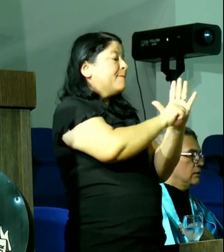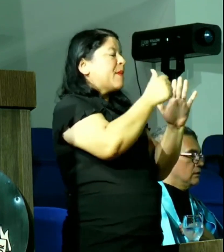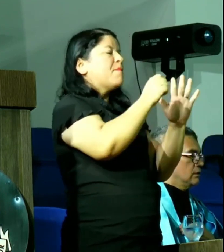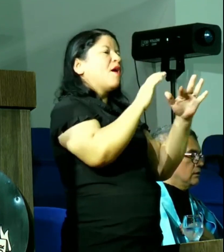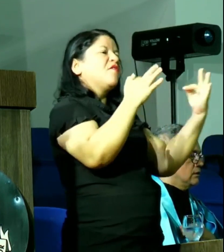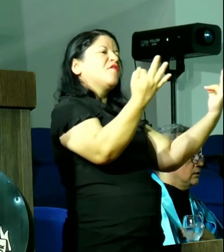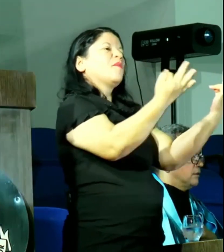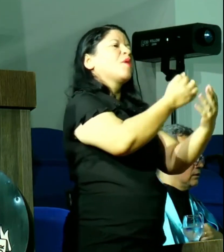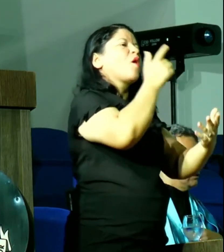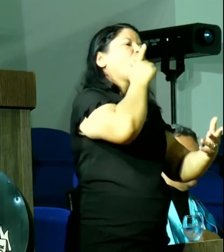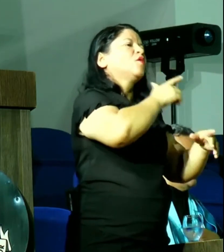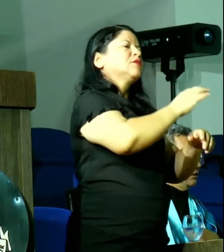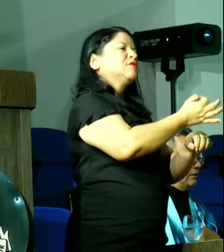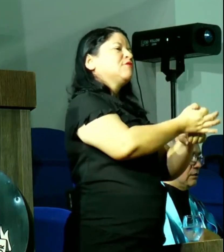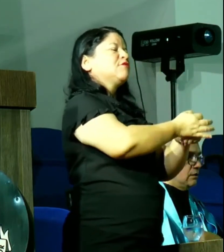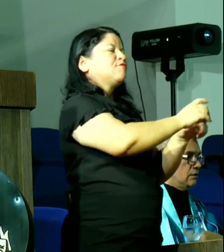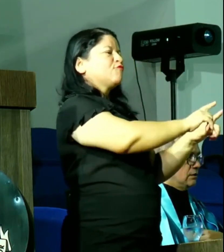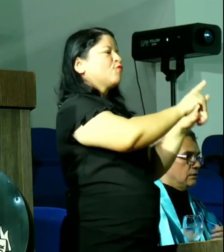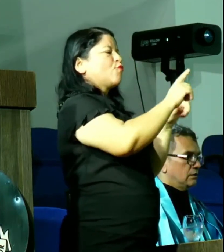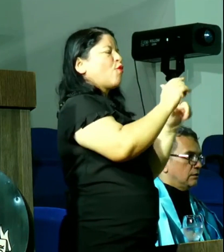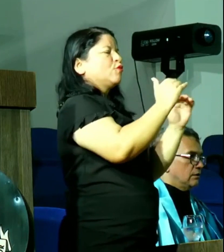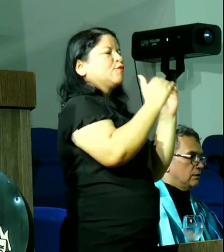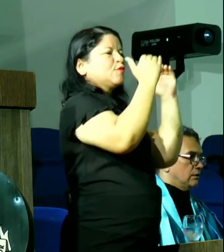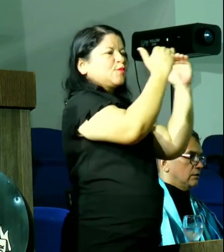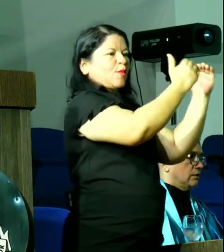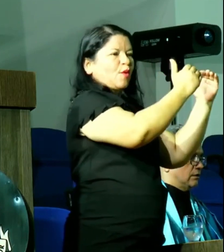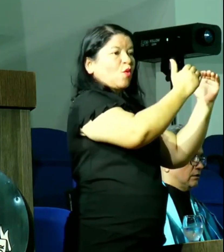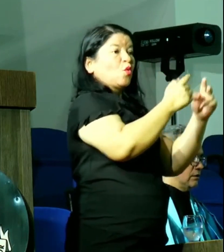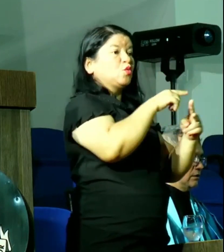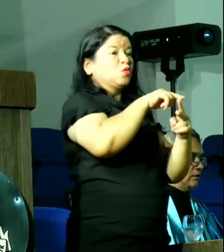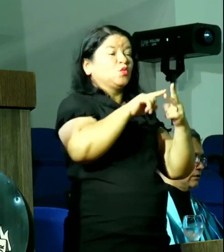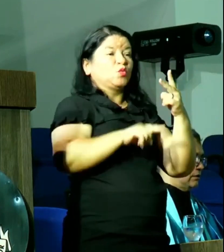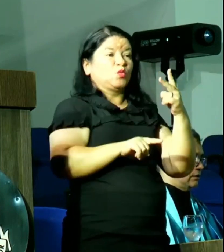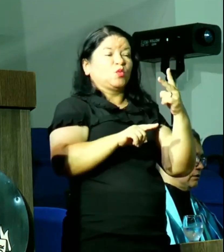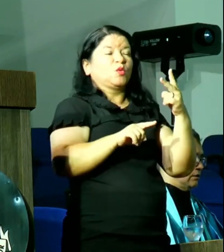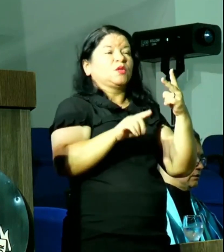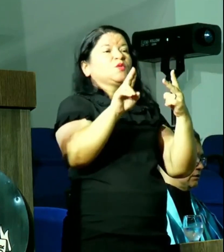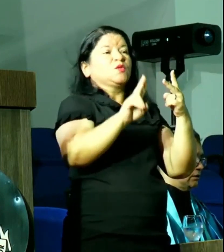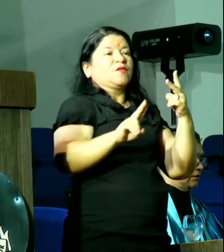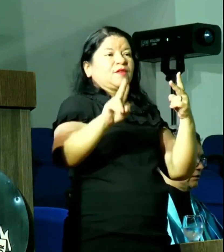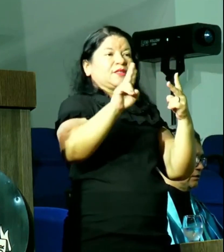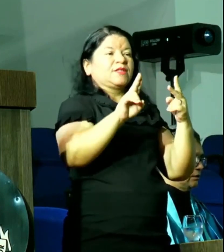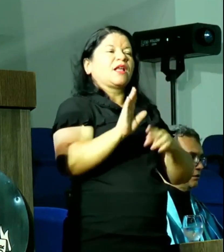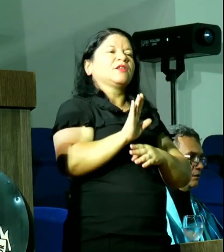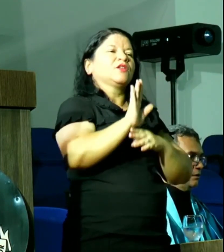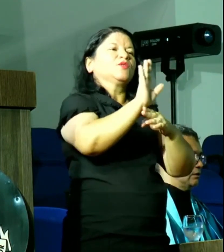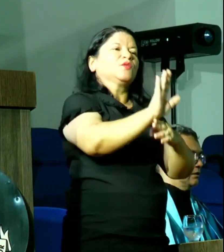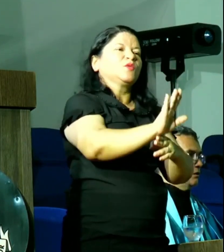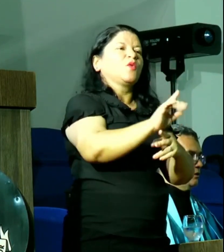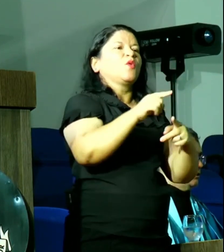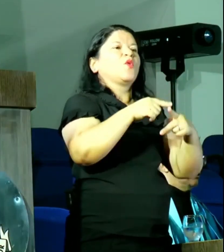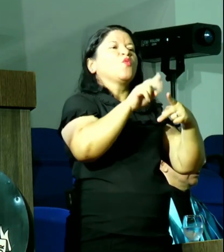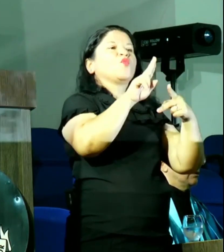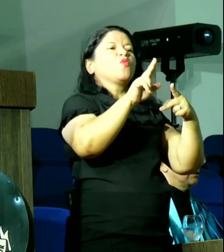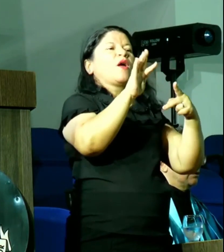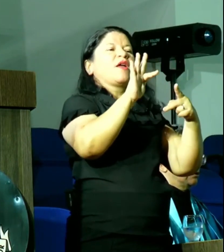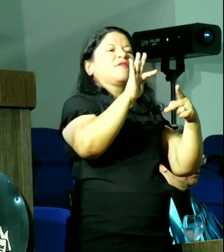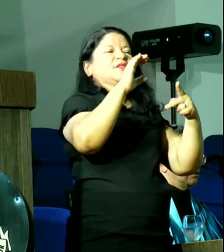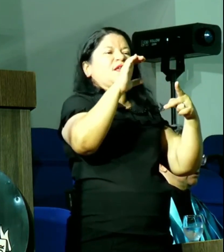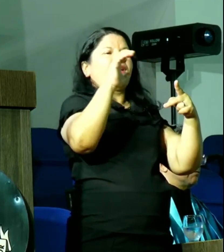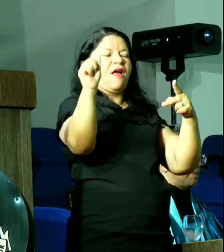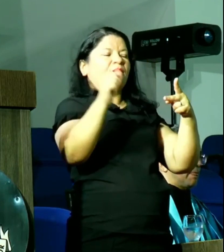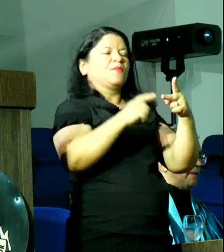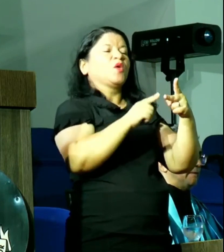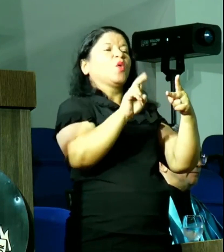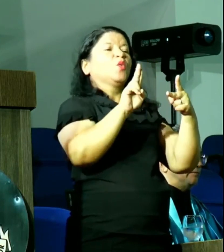famílias a terem diplomas de nível superior. Duas universidades foram gestadas pela UFC, a UFCA e a Unilab, e